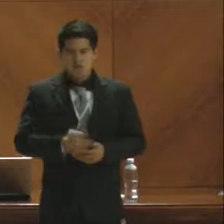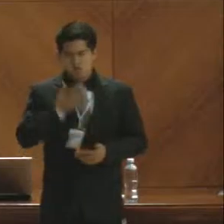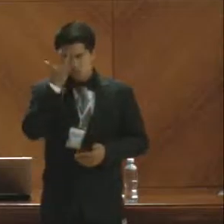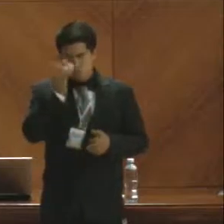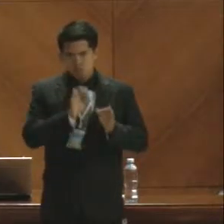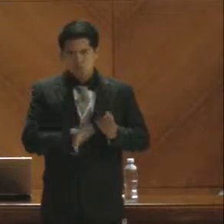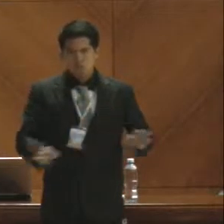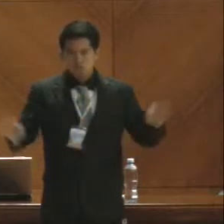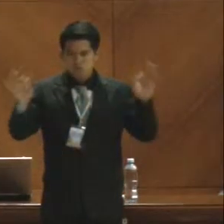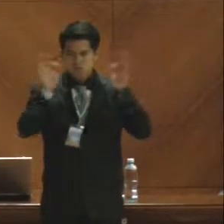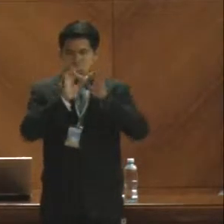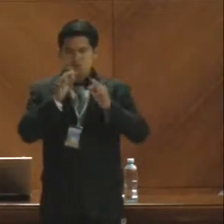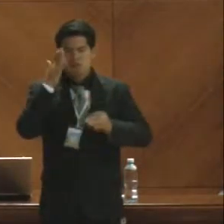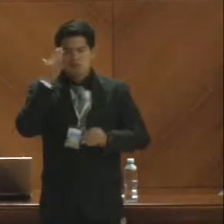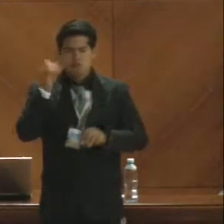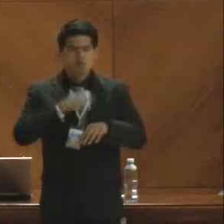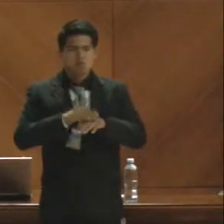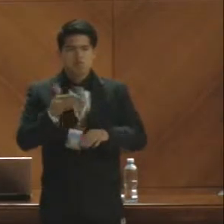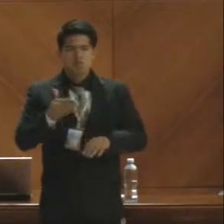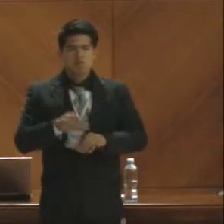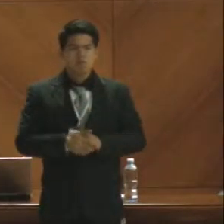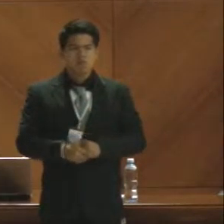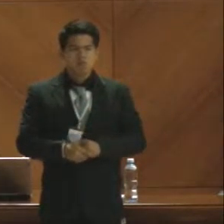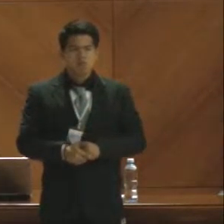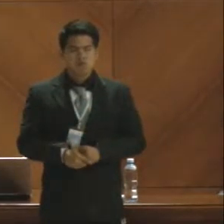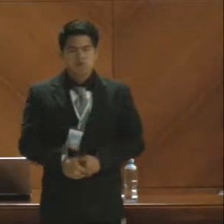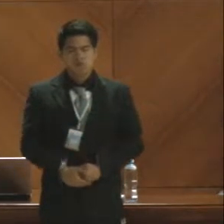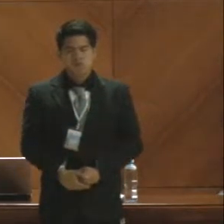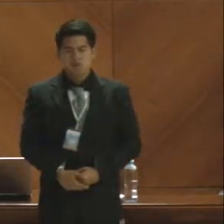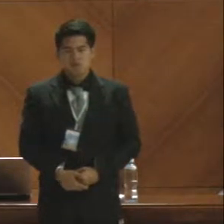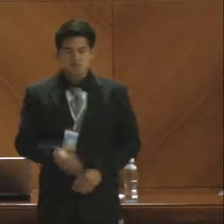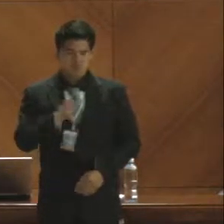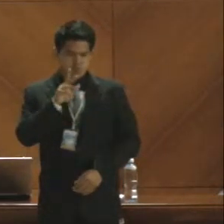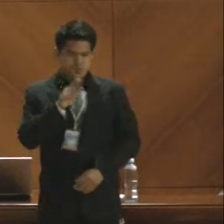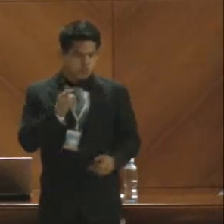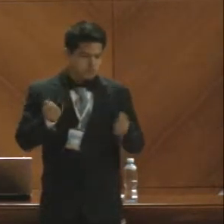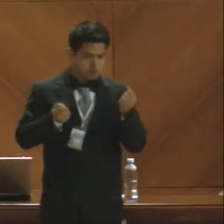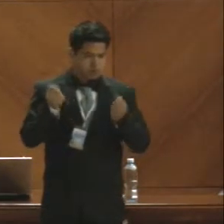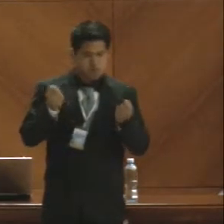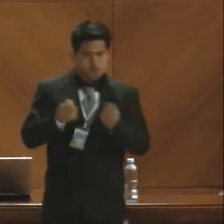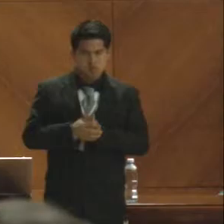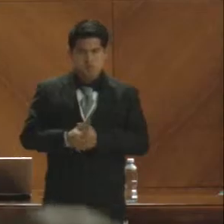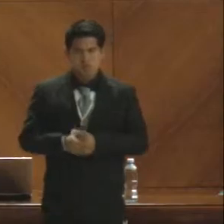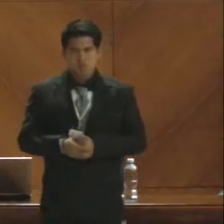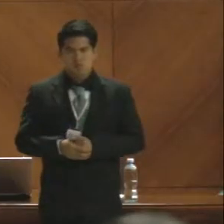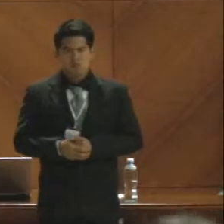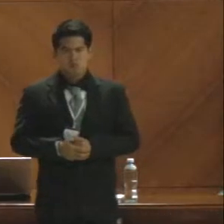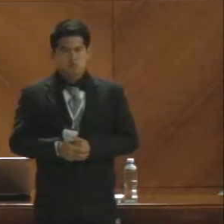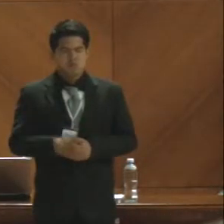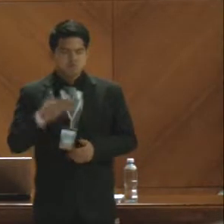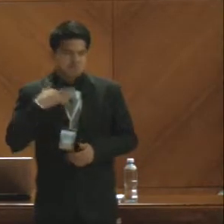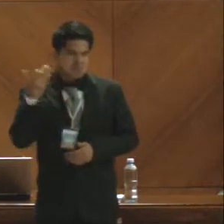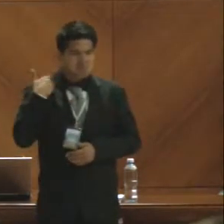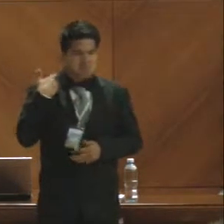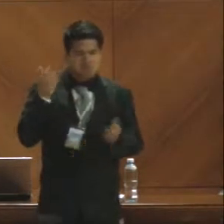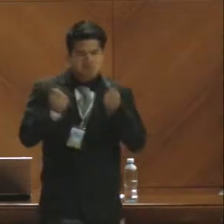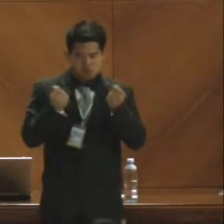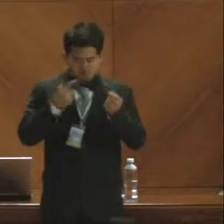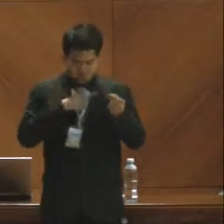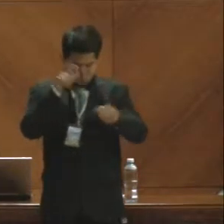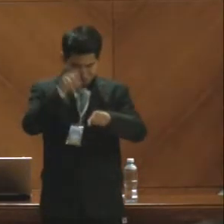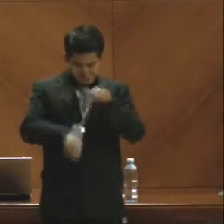porque es como un carro. Sí, tal vez con una analogía se entiende más fácil. Si yo tengo un carro y se me daña el